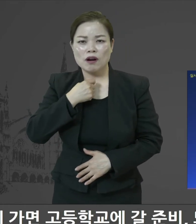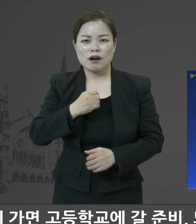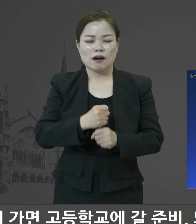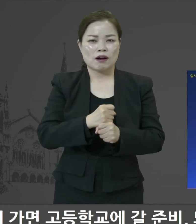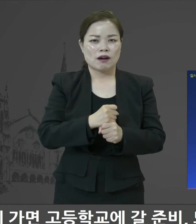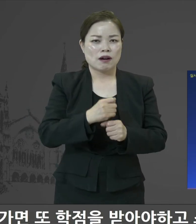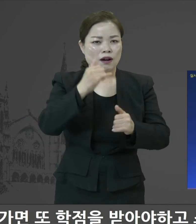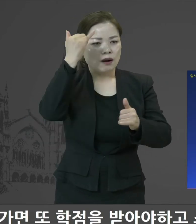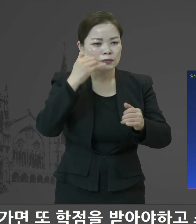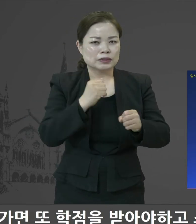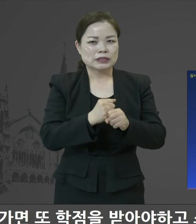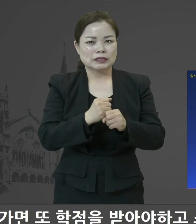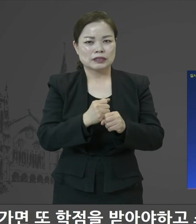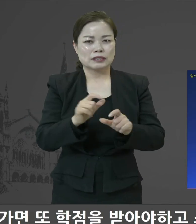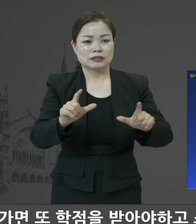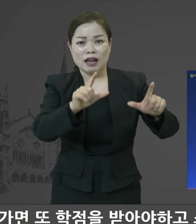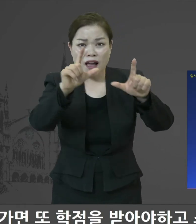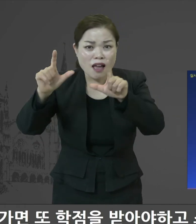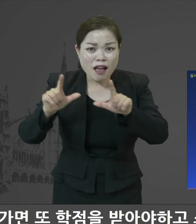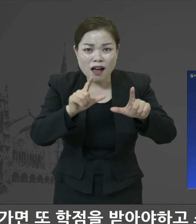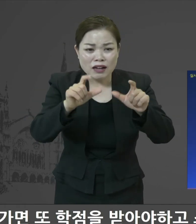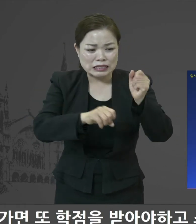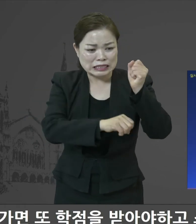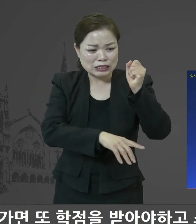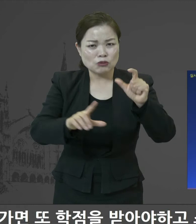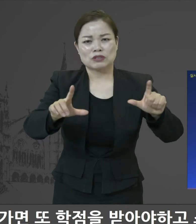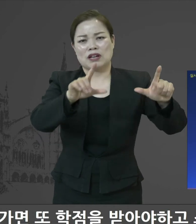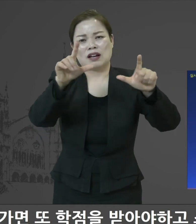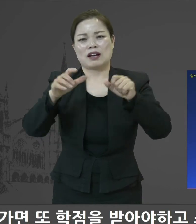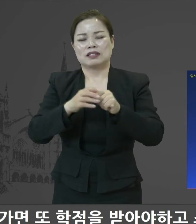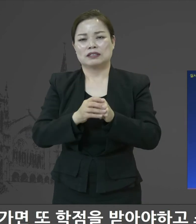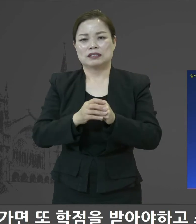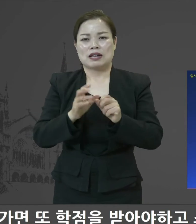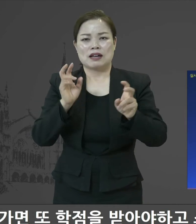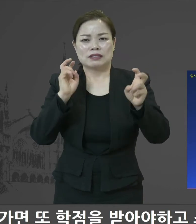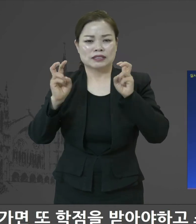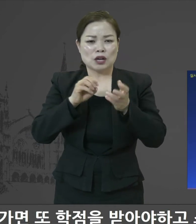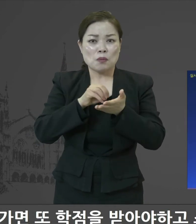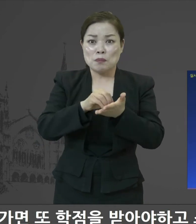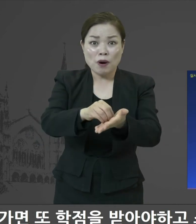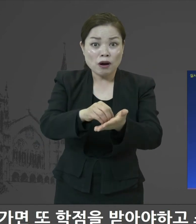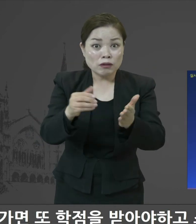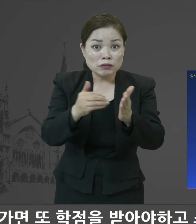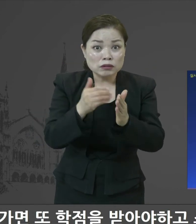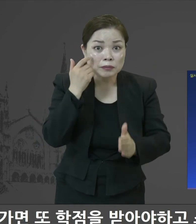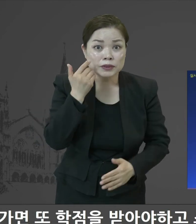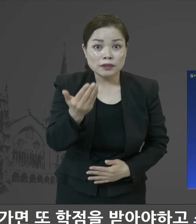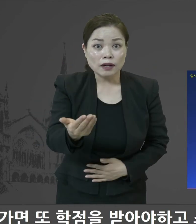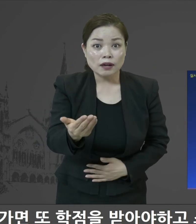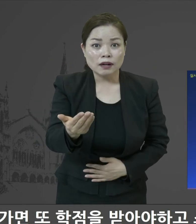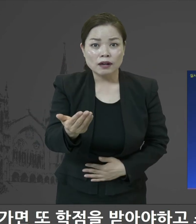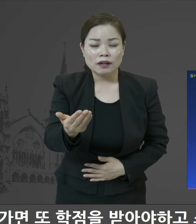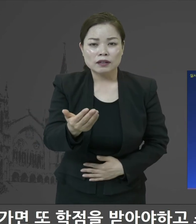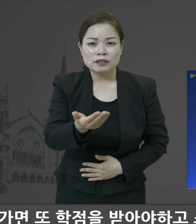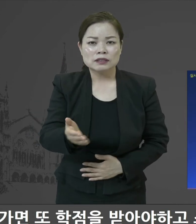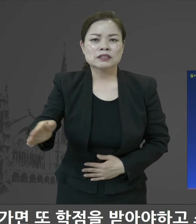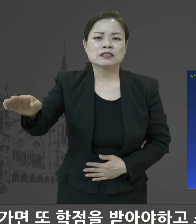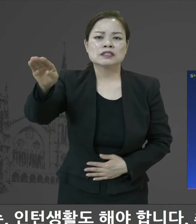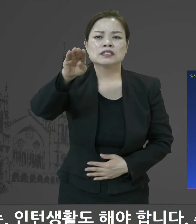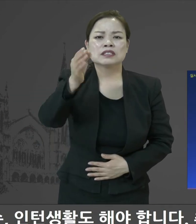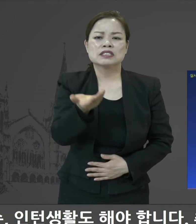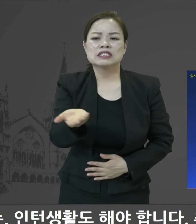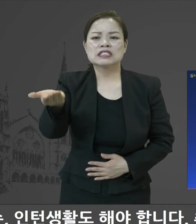따야 하고요, 인턴 생활도 해야 되고요, 그 좁디 좁은 취업을 준비해야 됩니다. 취업하면 끝입니까? 또 승진을 준비해야